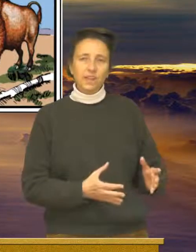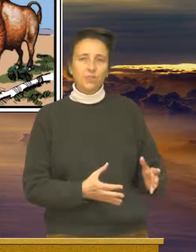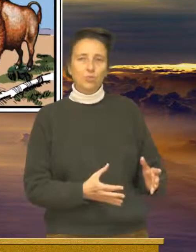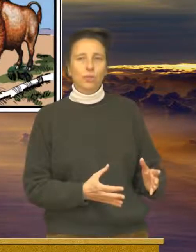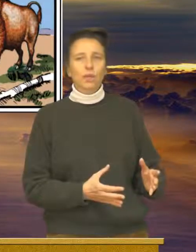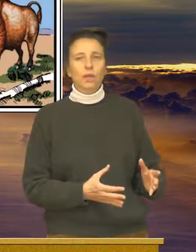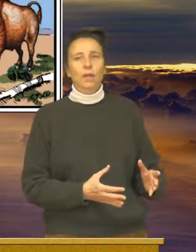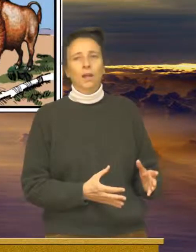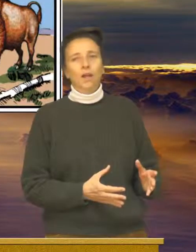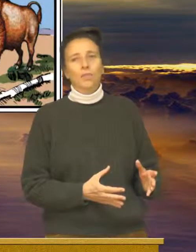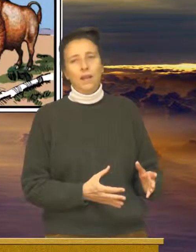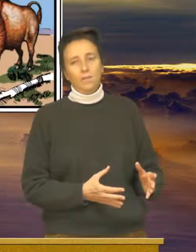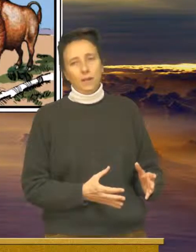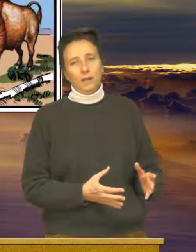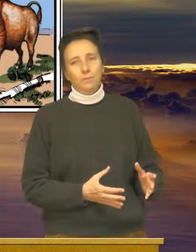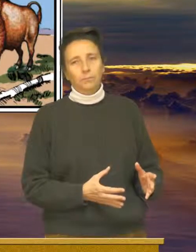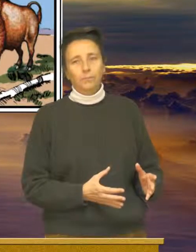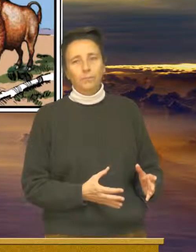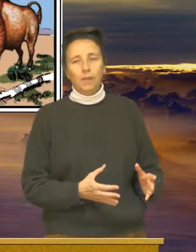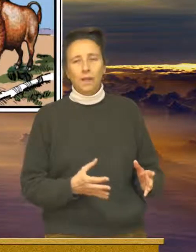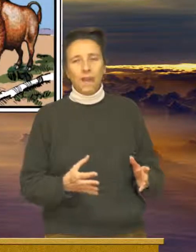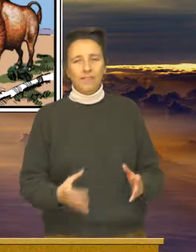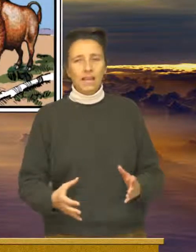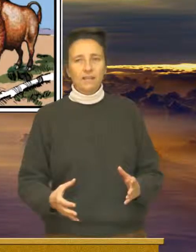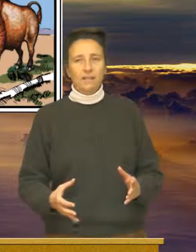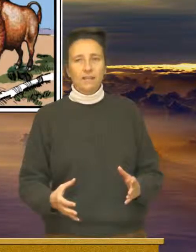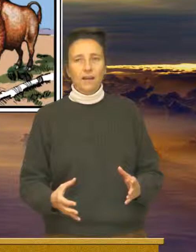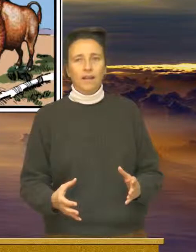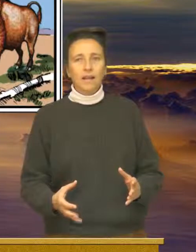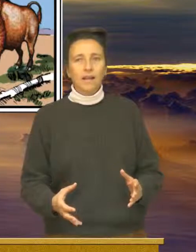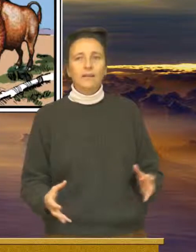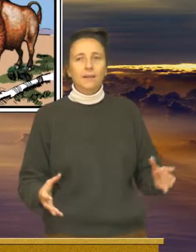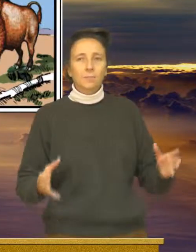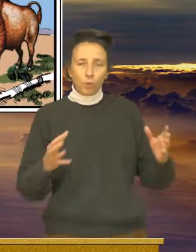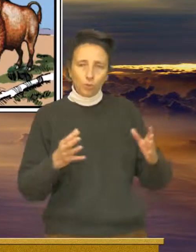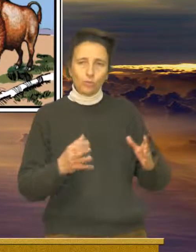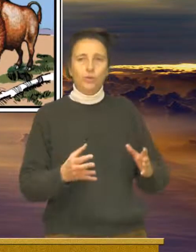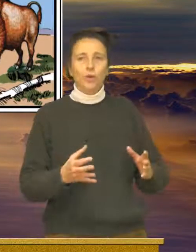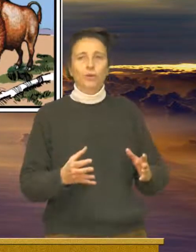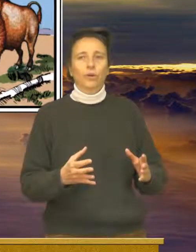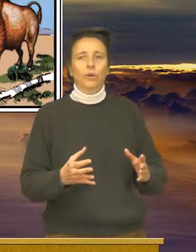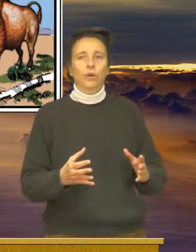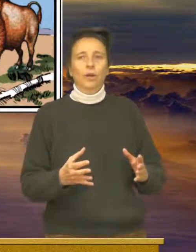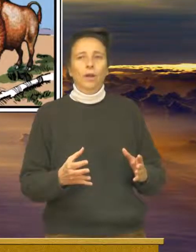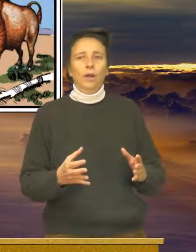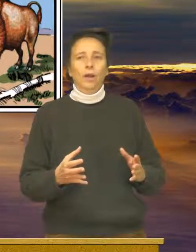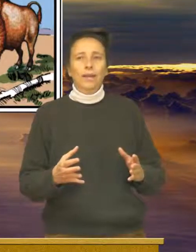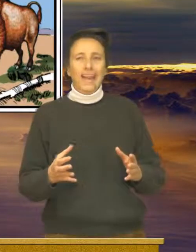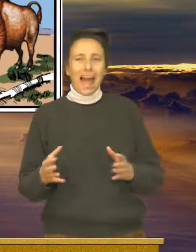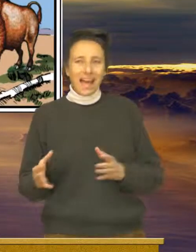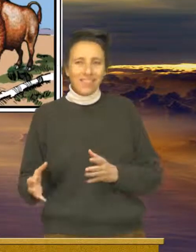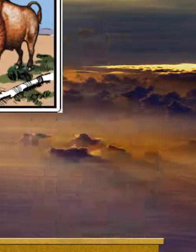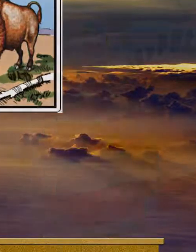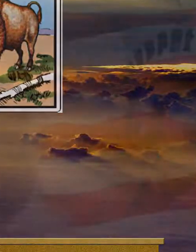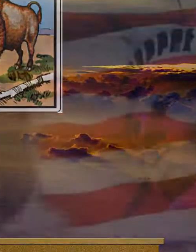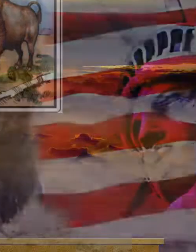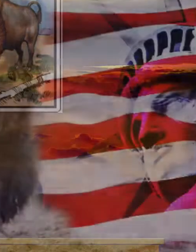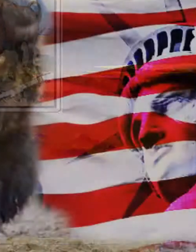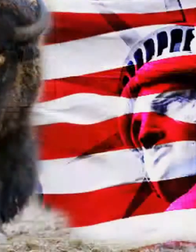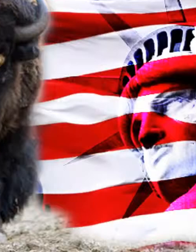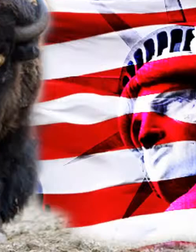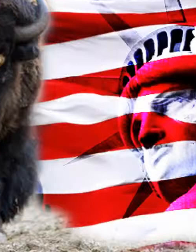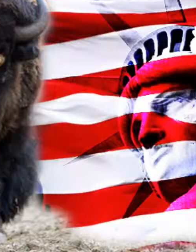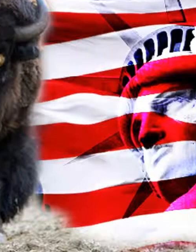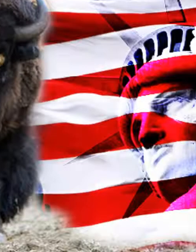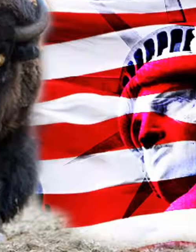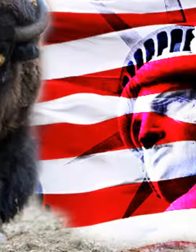la bestia que surge del mar, la de la tierra, y la reproducción que hace la